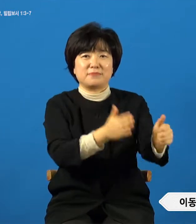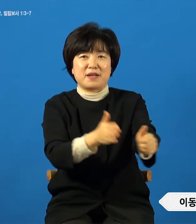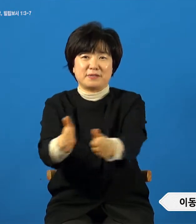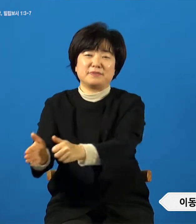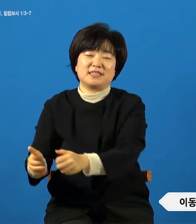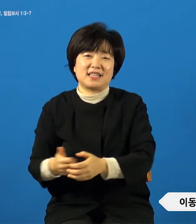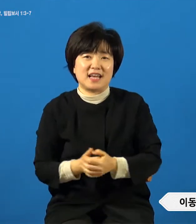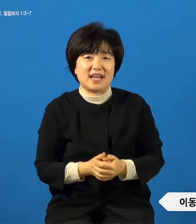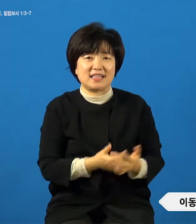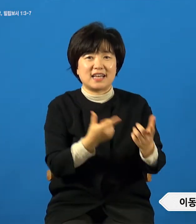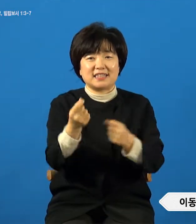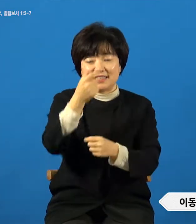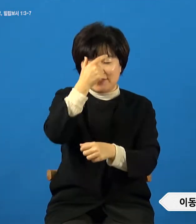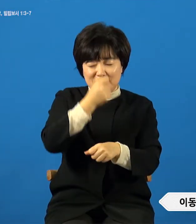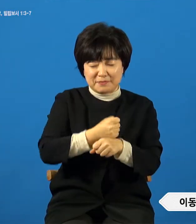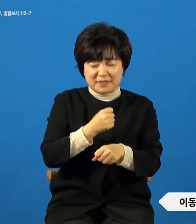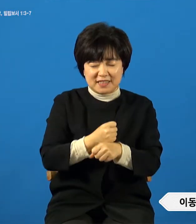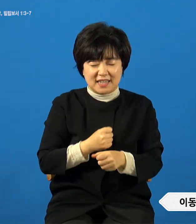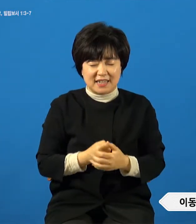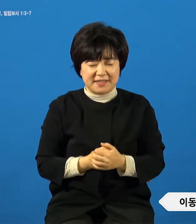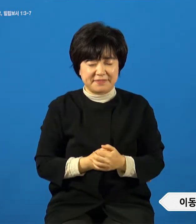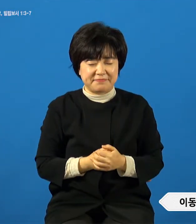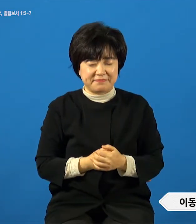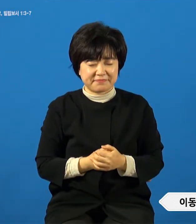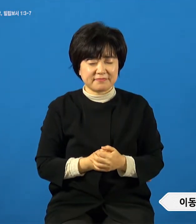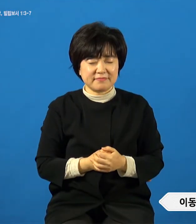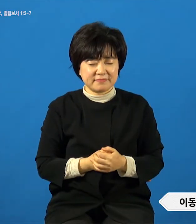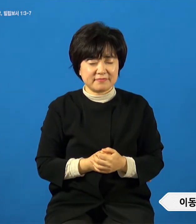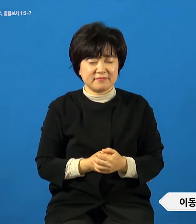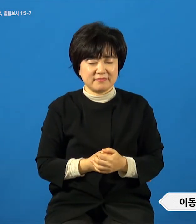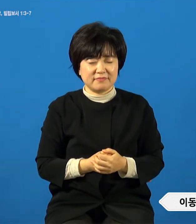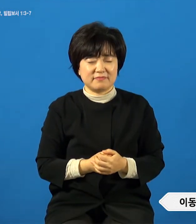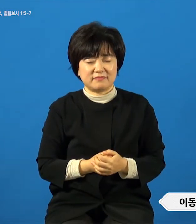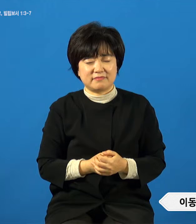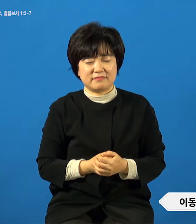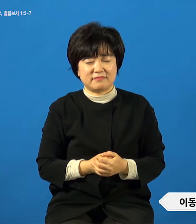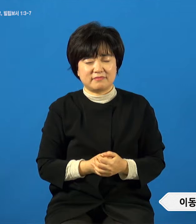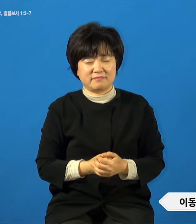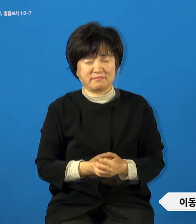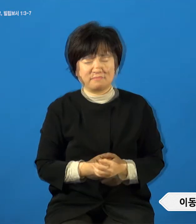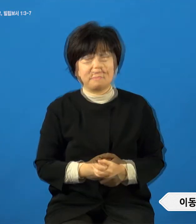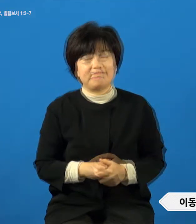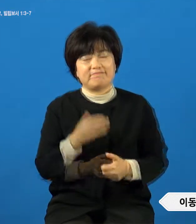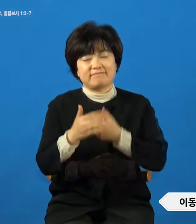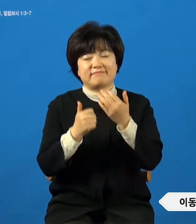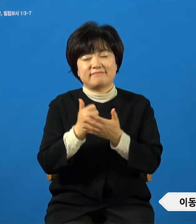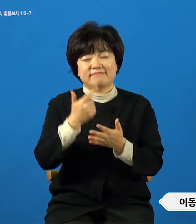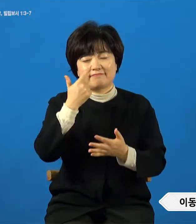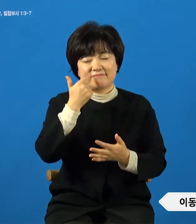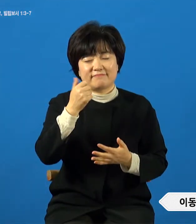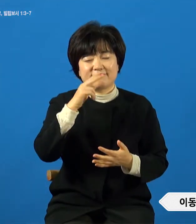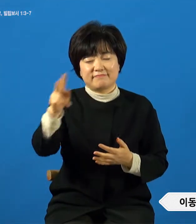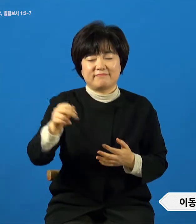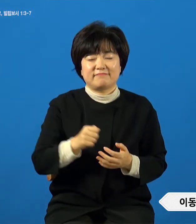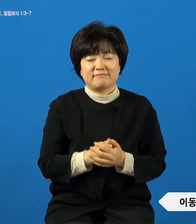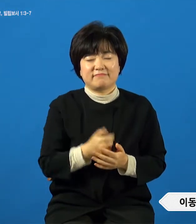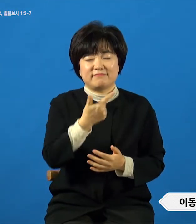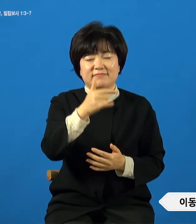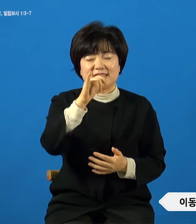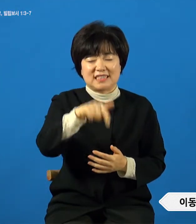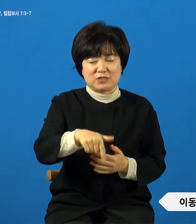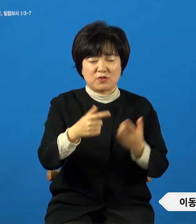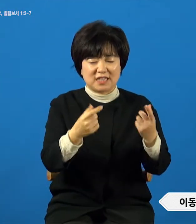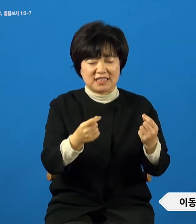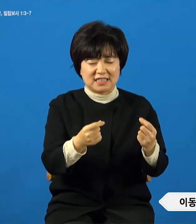축복합니다. 기도하십시다. 아버지, 닉과 같은 형제가 팔도 다리도